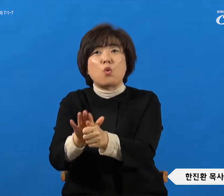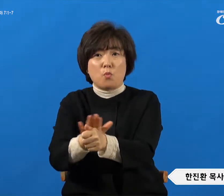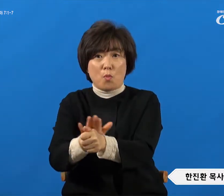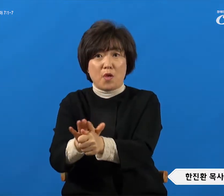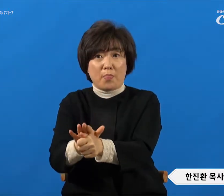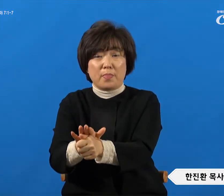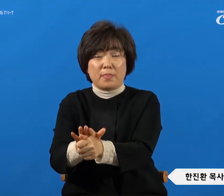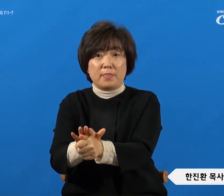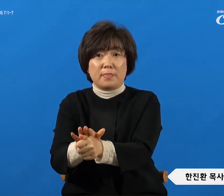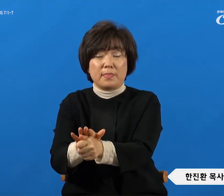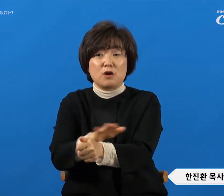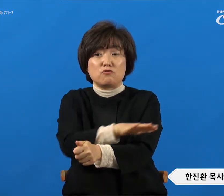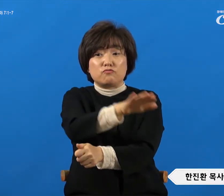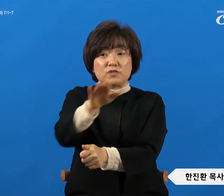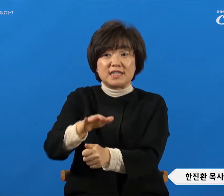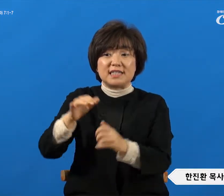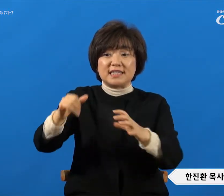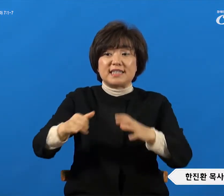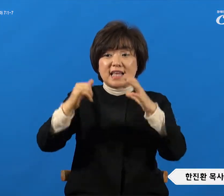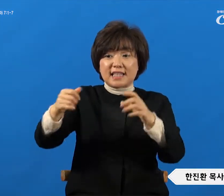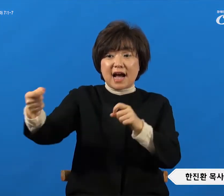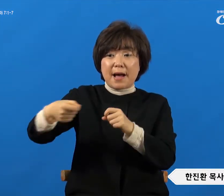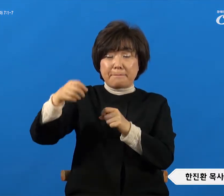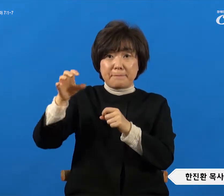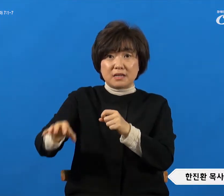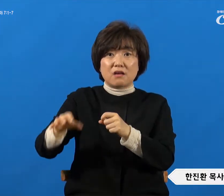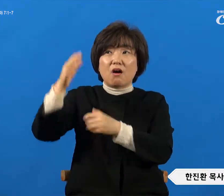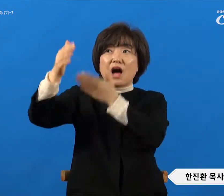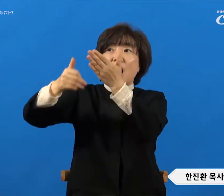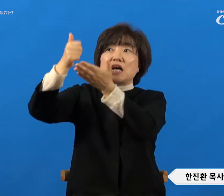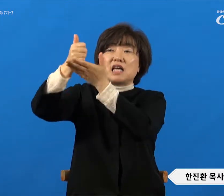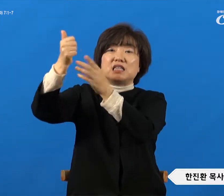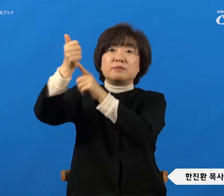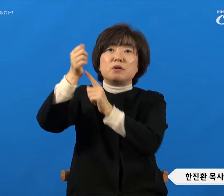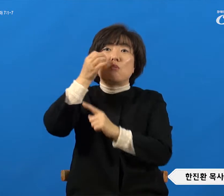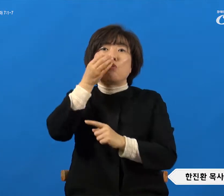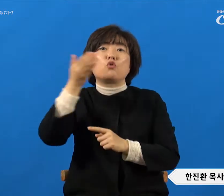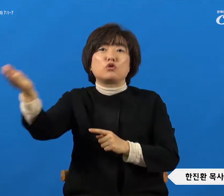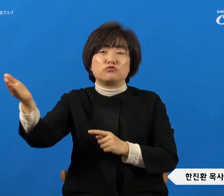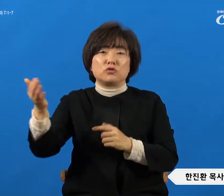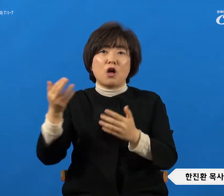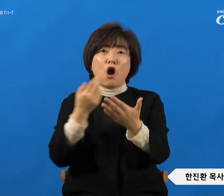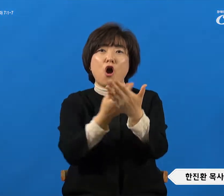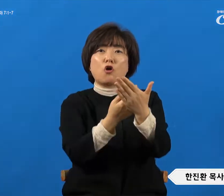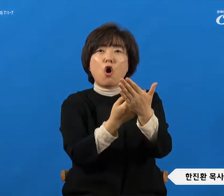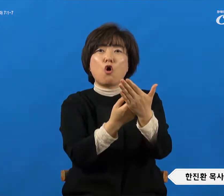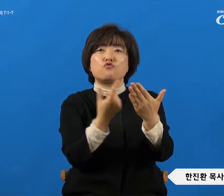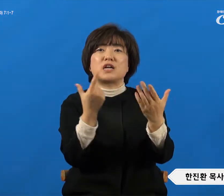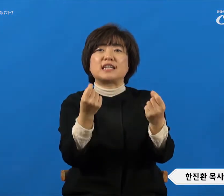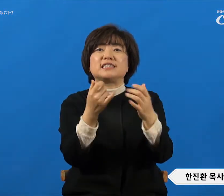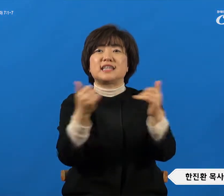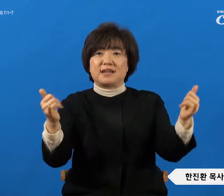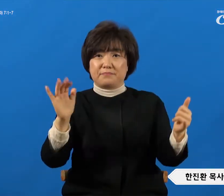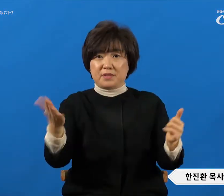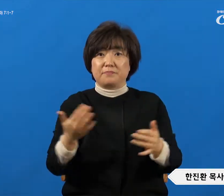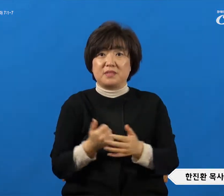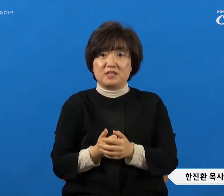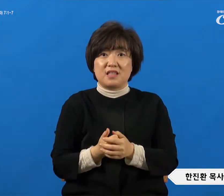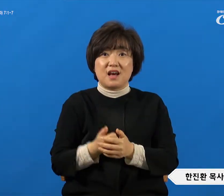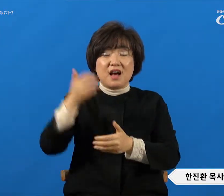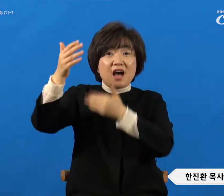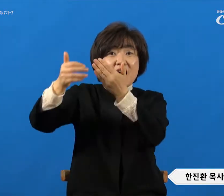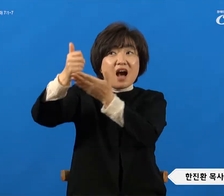돌보면 우리는 세상 앞에서 하나님을 보여주는 거울과 같은 존재가 됩니다.